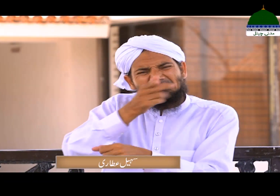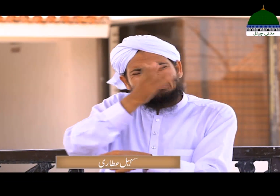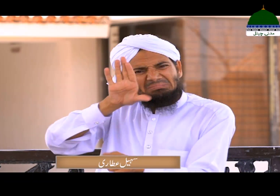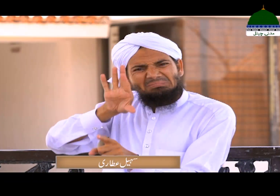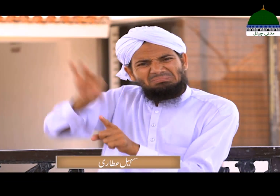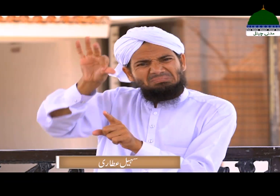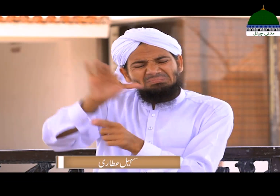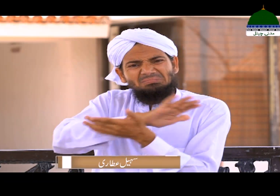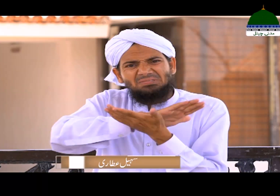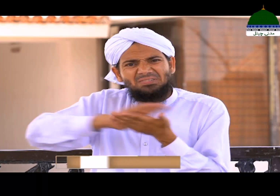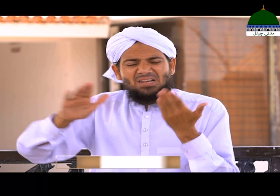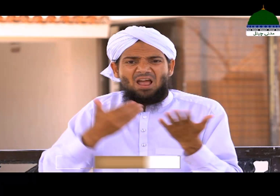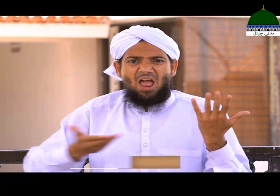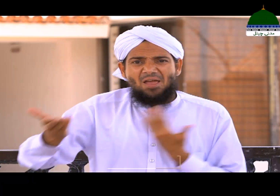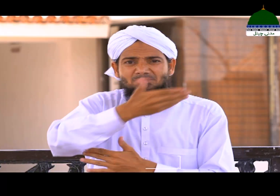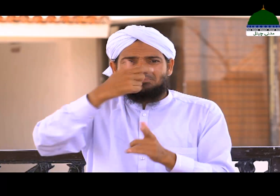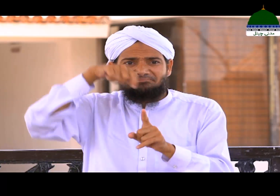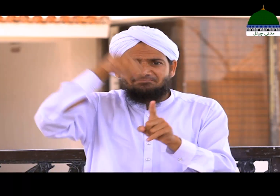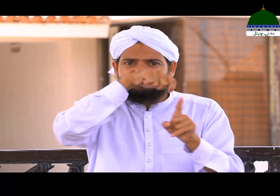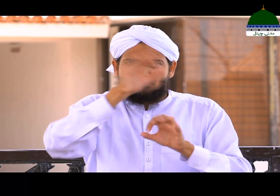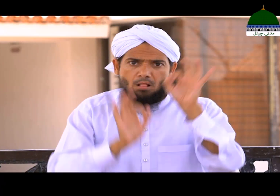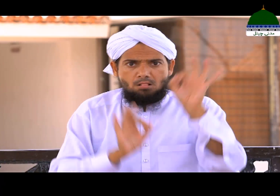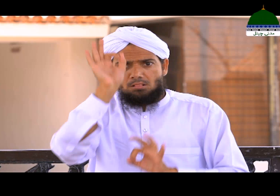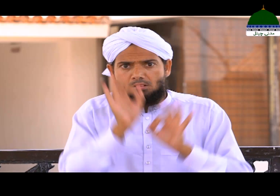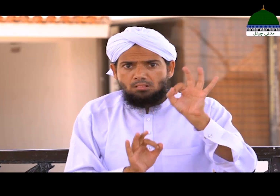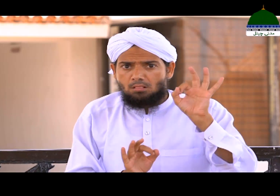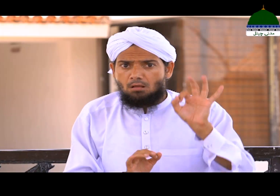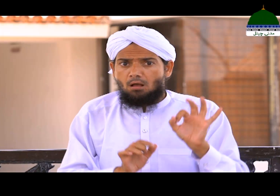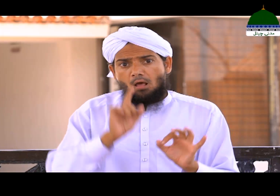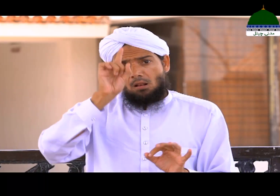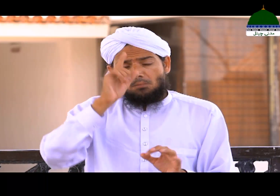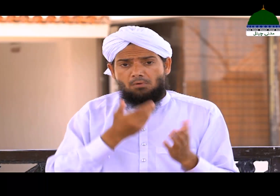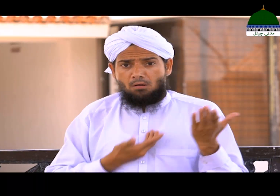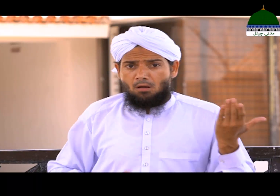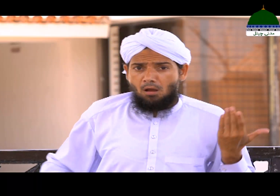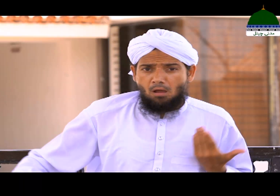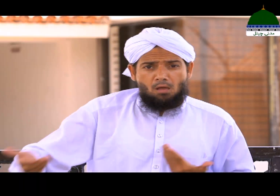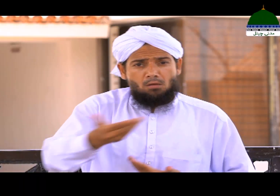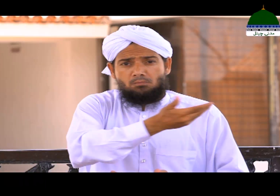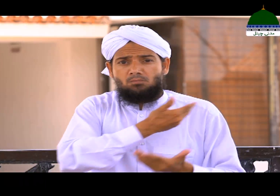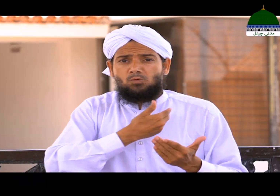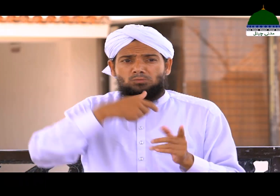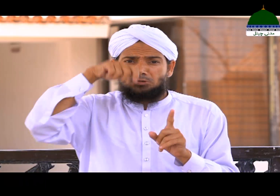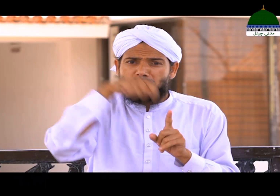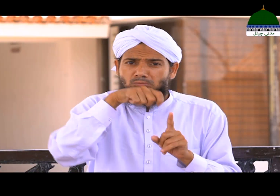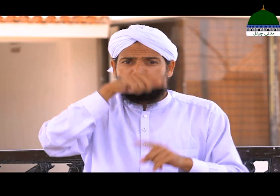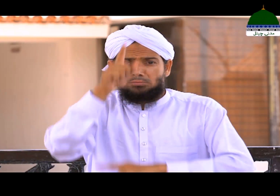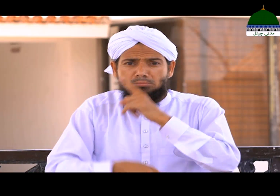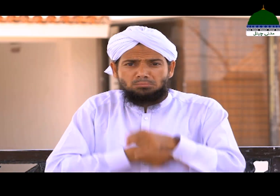لہٰذا ہمیں ہمیشہ ظلم سے بچتے رہنا ضروری ہے۔ اللہ پاک ہمیں ظلم اور ظالموں سے بچنے کی توفیق